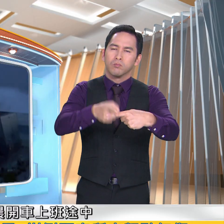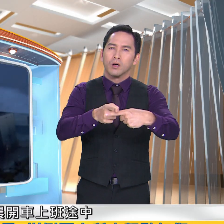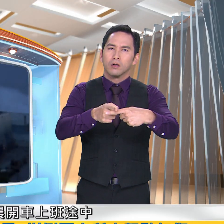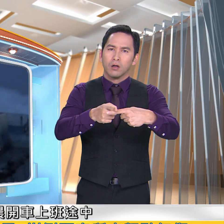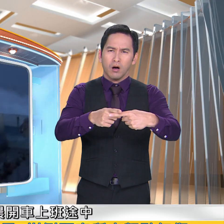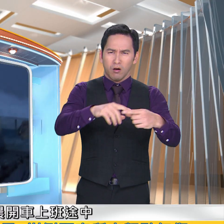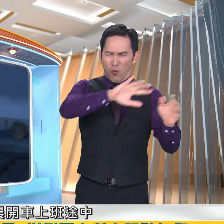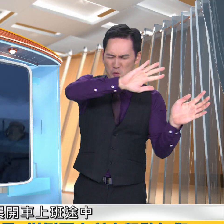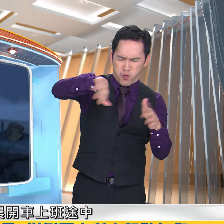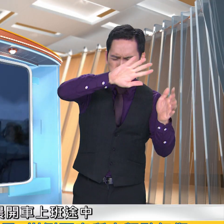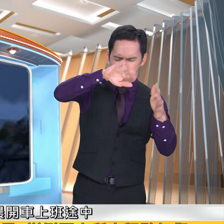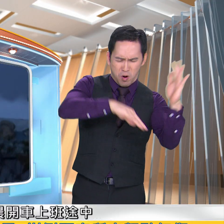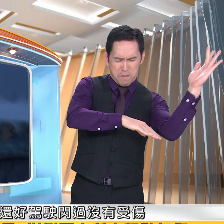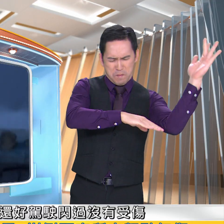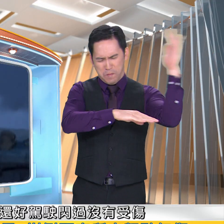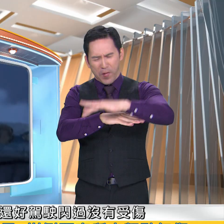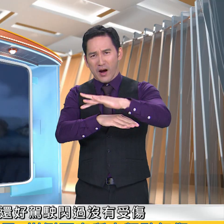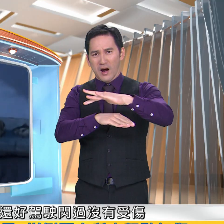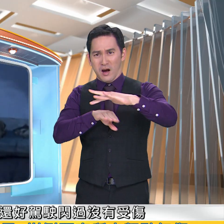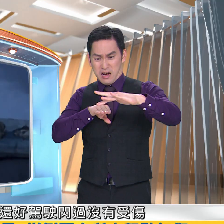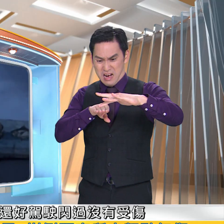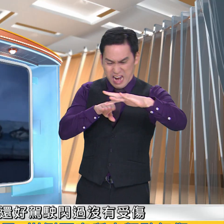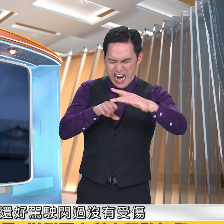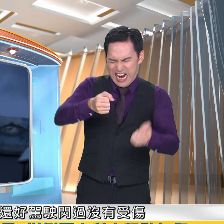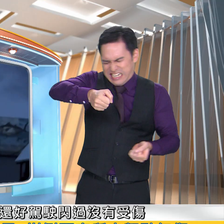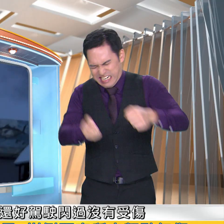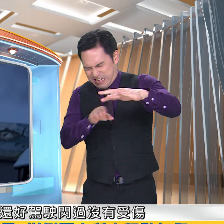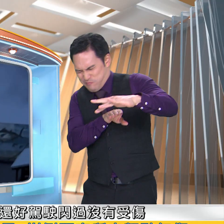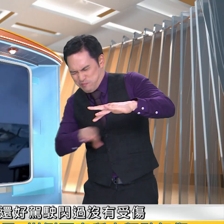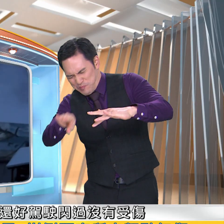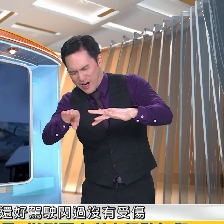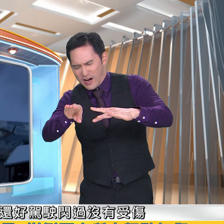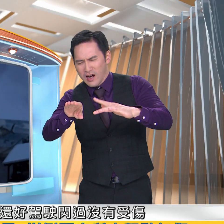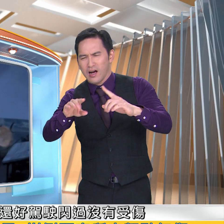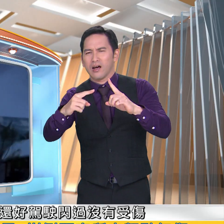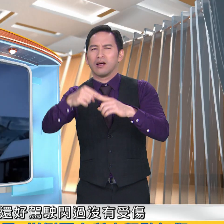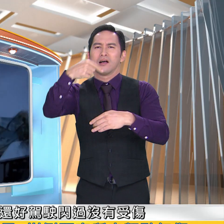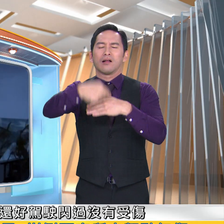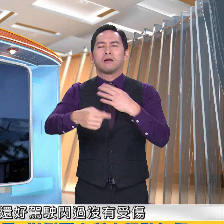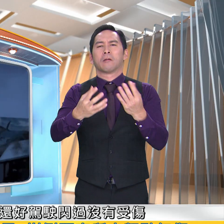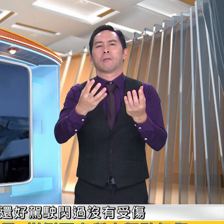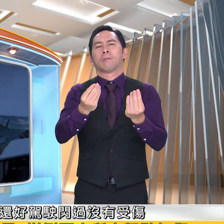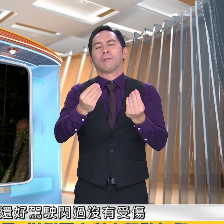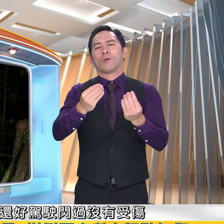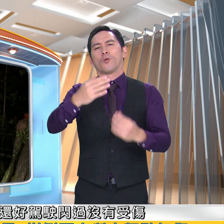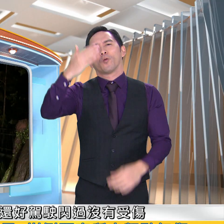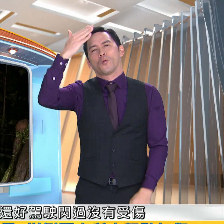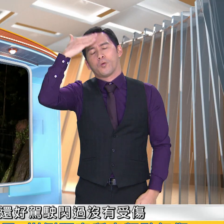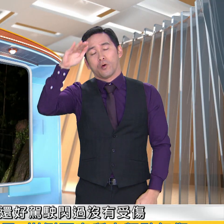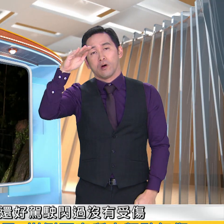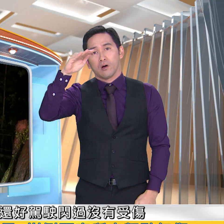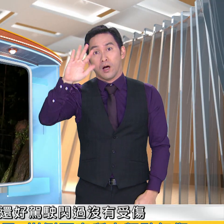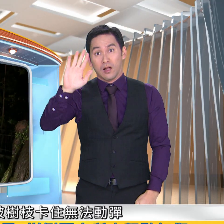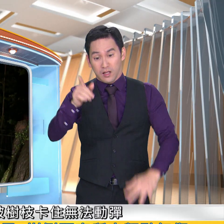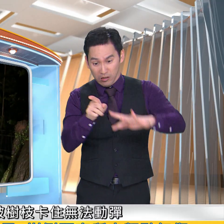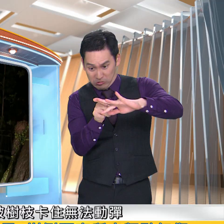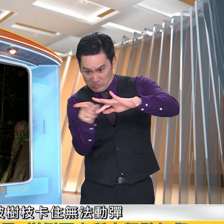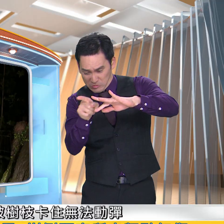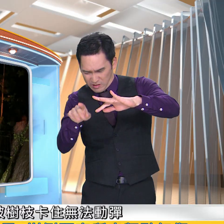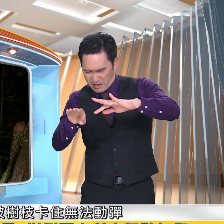中，强风吹断路树，还好驾驶闪过，没有受伤。不过车子则是被树枝